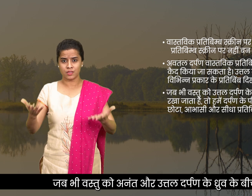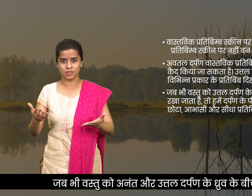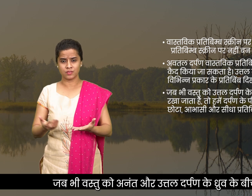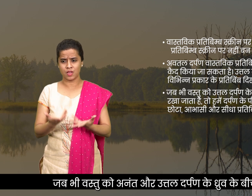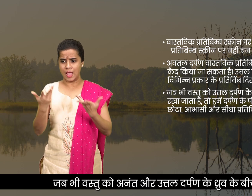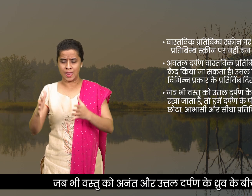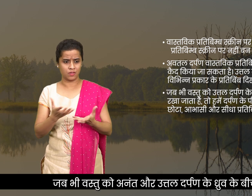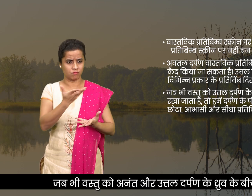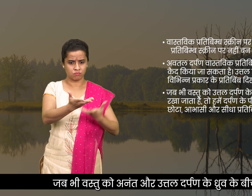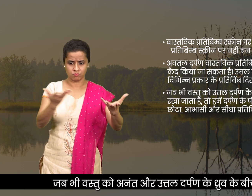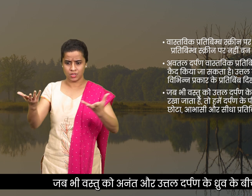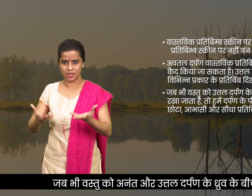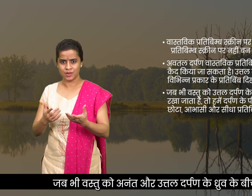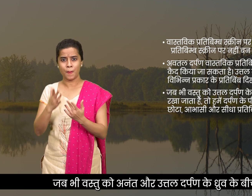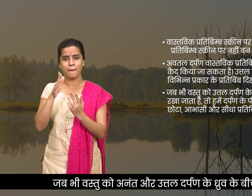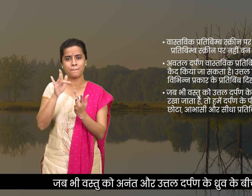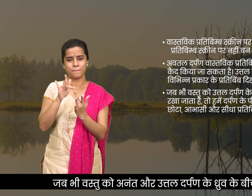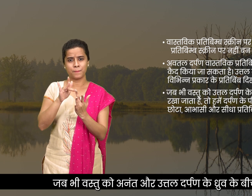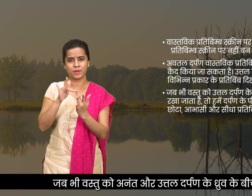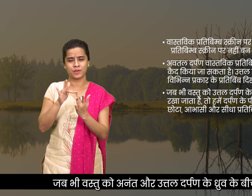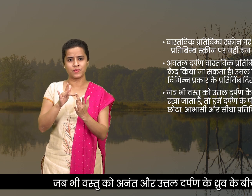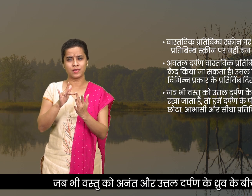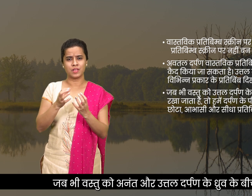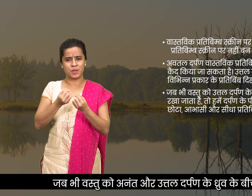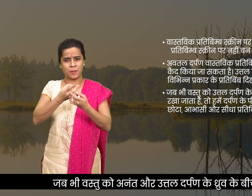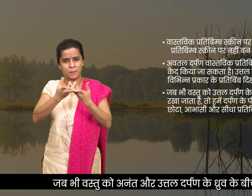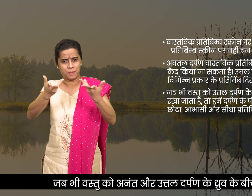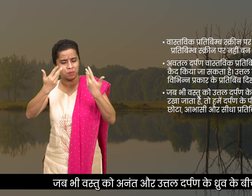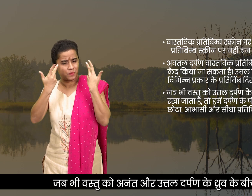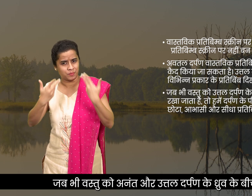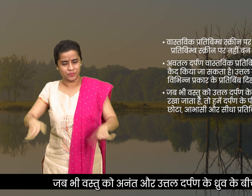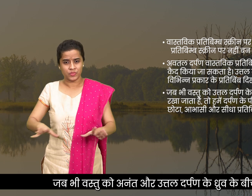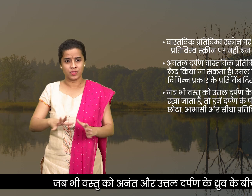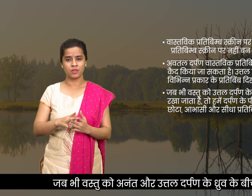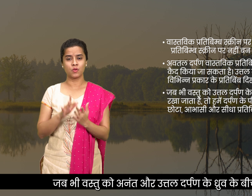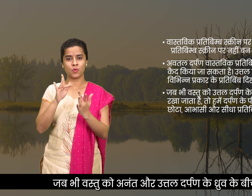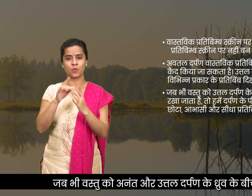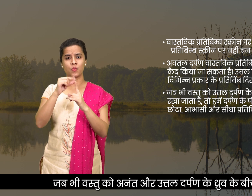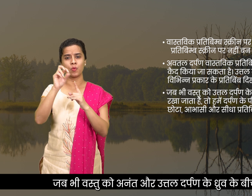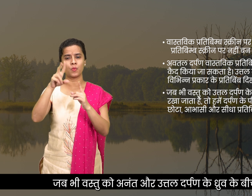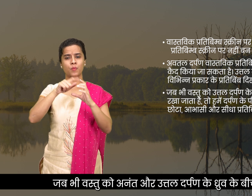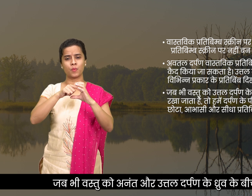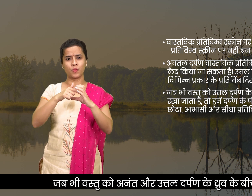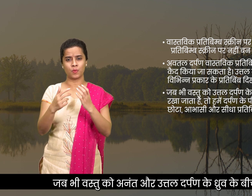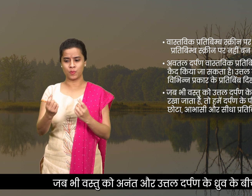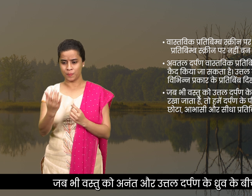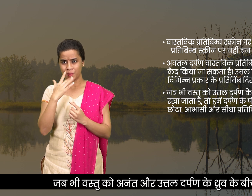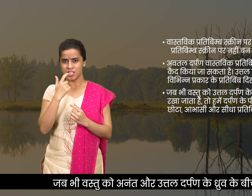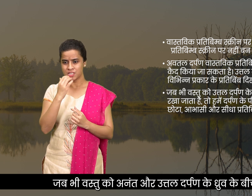जब भी वस्तु को अनंत और उत्तल दर्पण के ध्रुव के बीच में रखा जाता है,